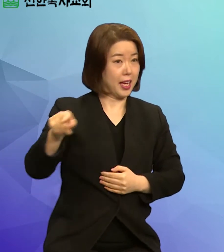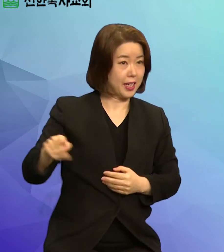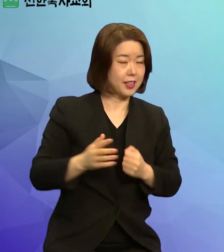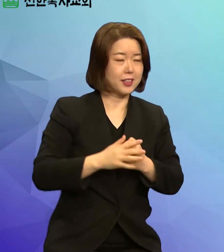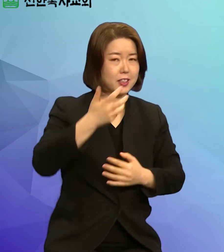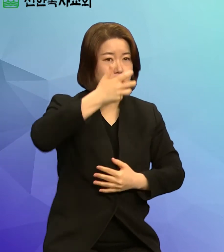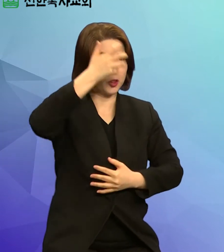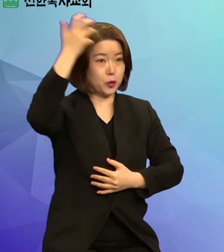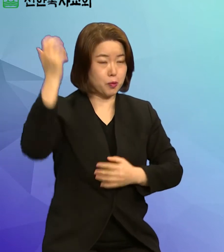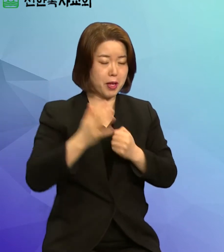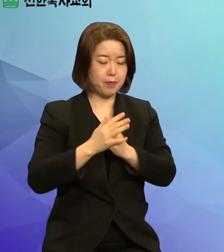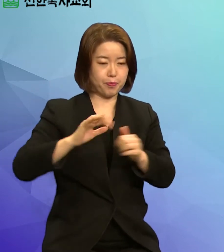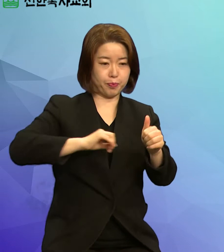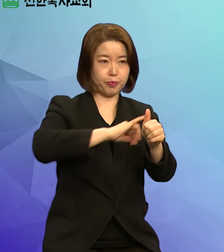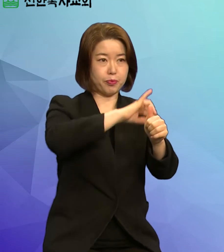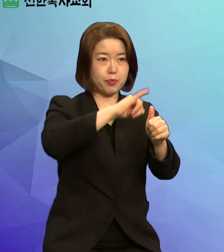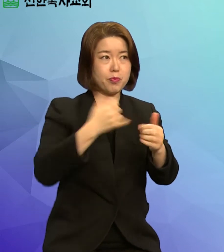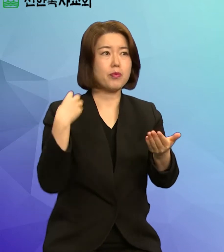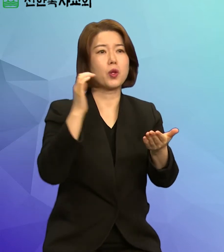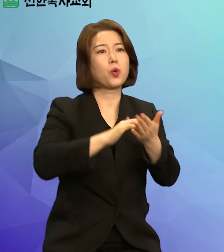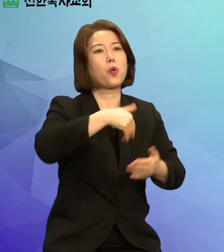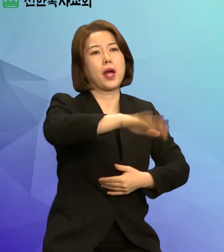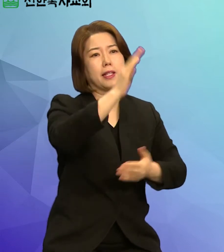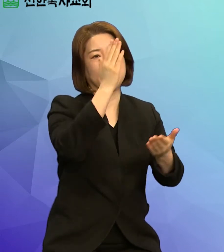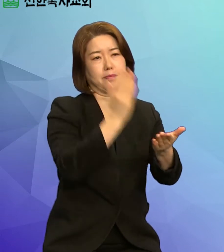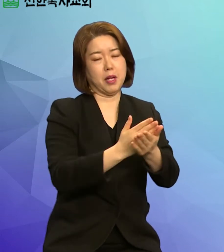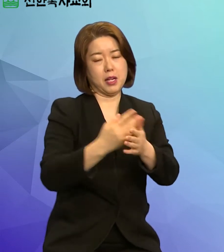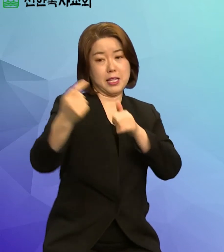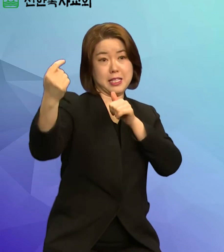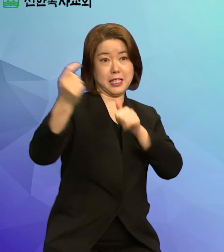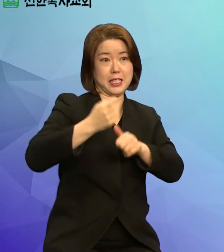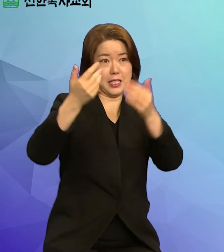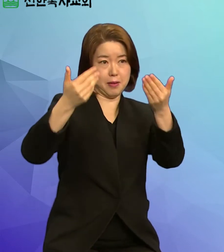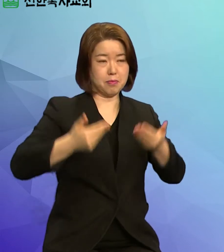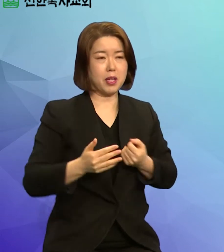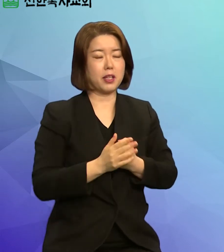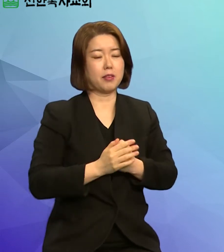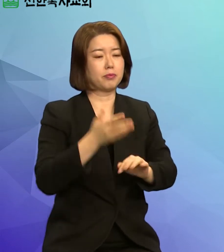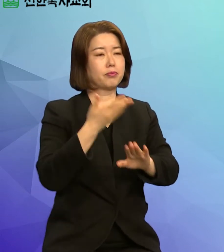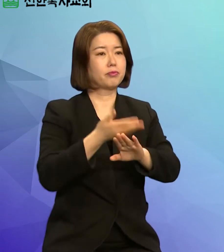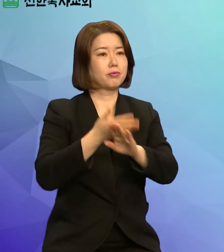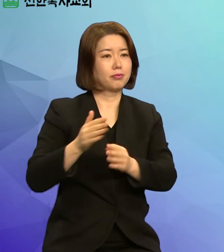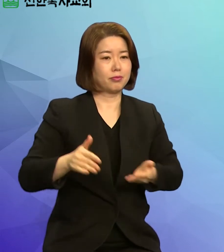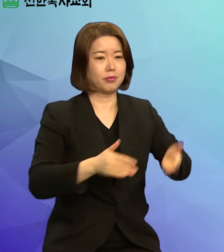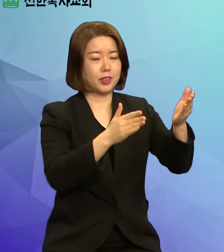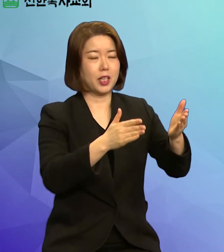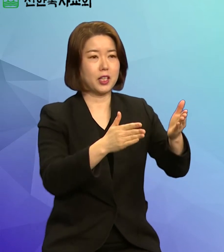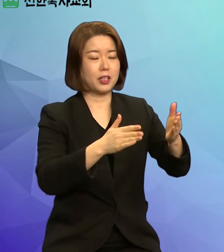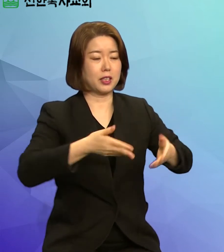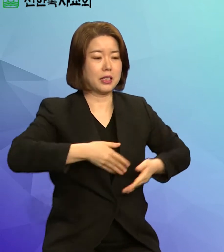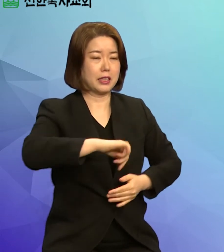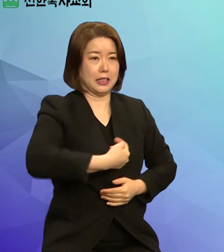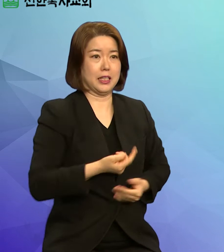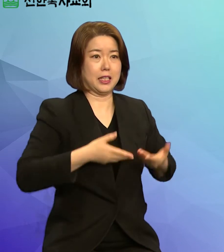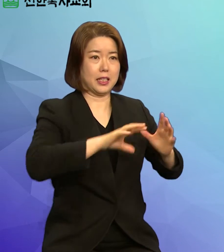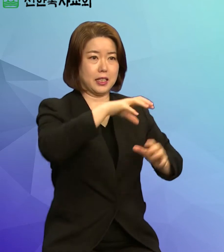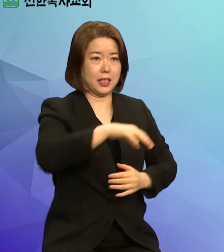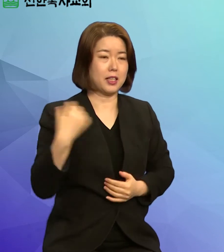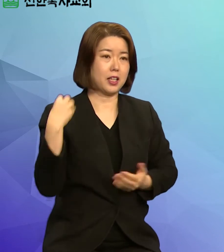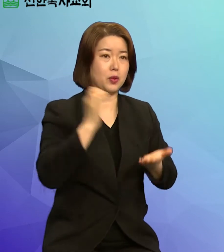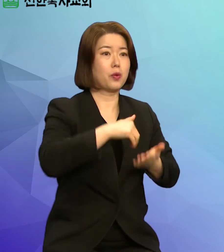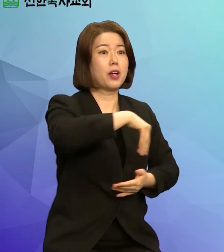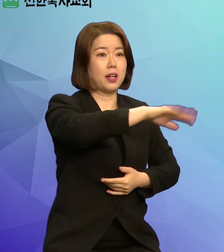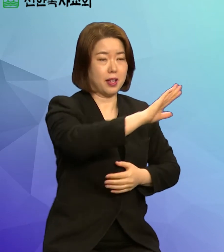꿈에 헤롯에게로 돌아가지 말라 지시하심을 받아 다른 길로 고국에 돌아가니라.